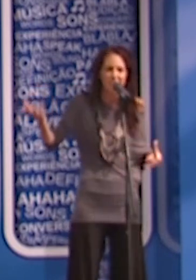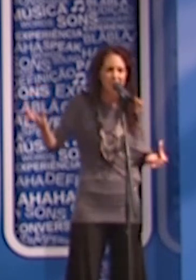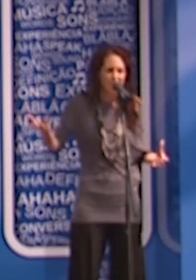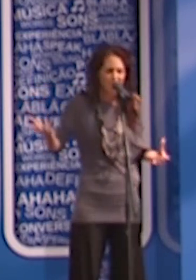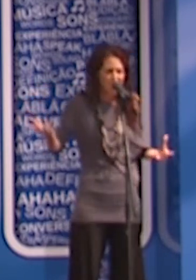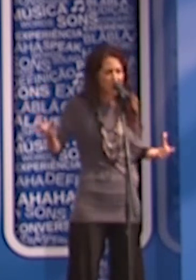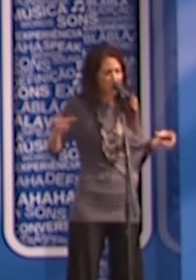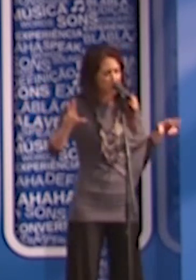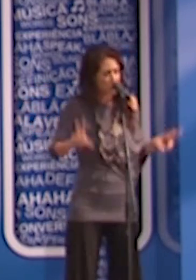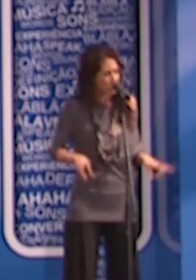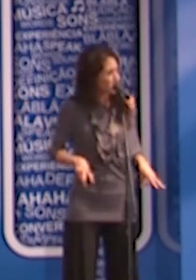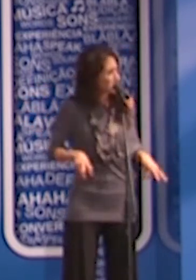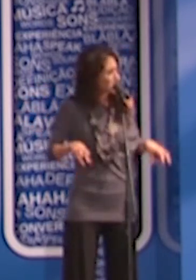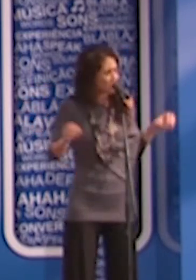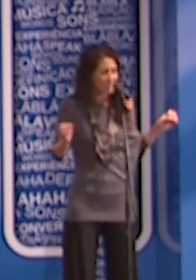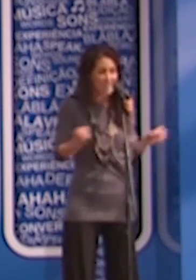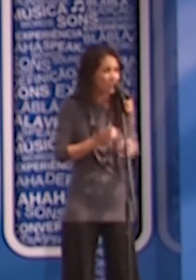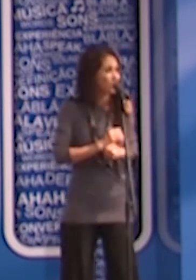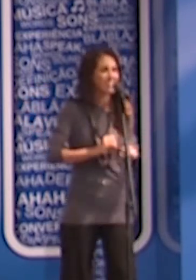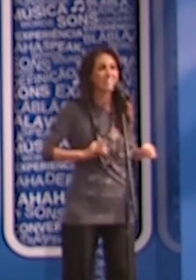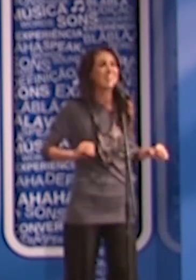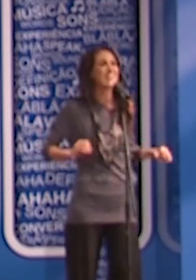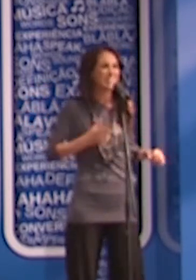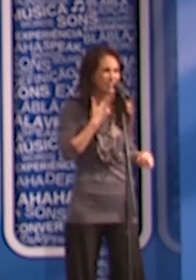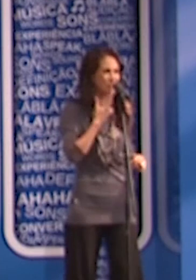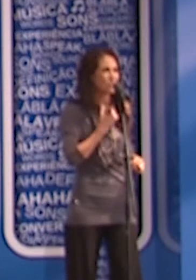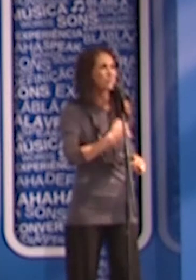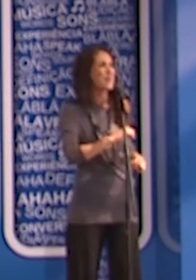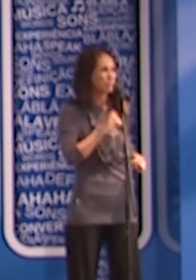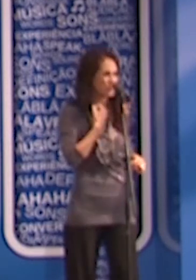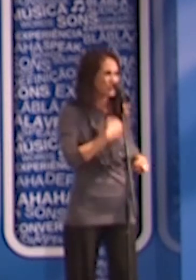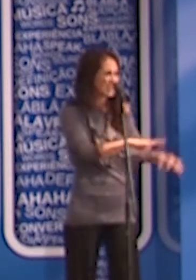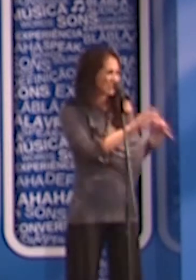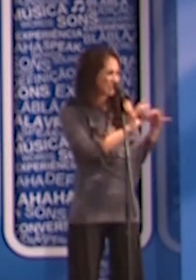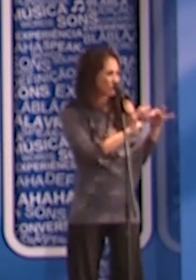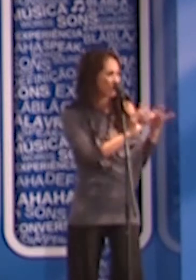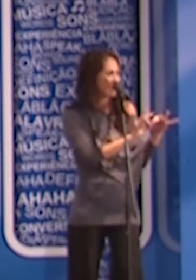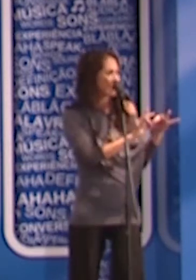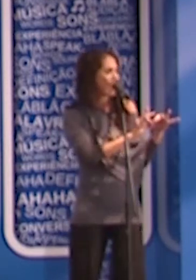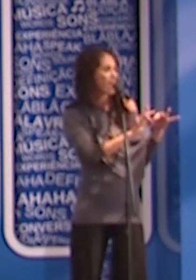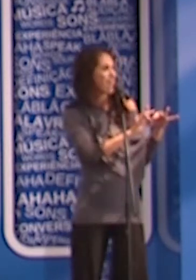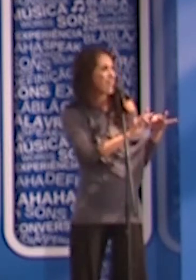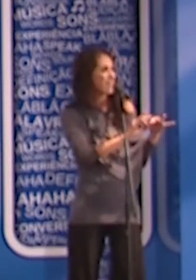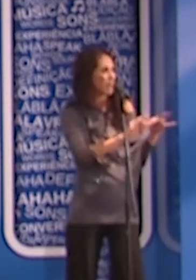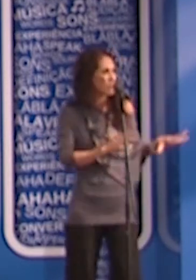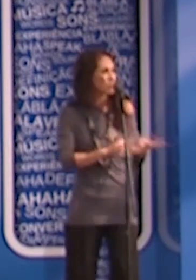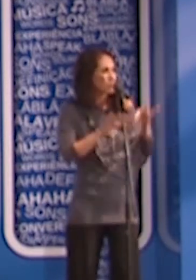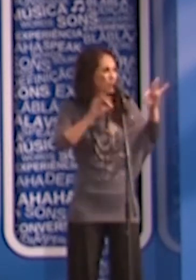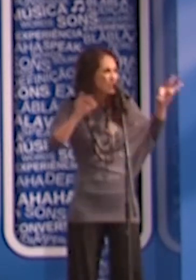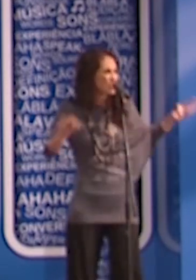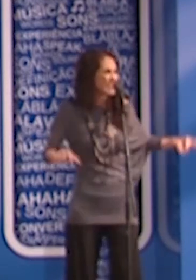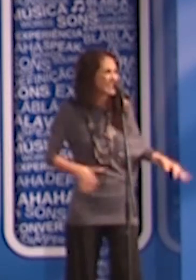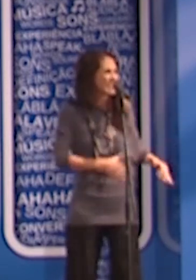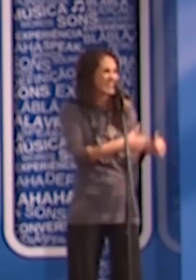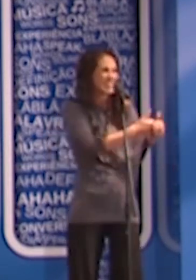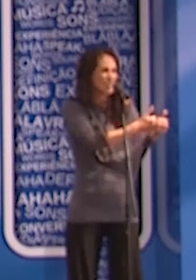construir. E nunca ninguém nos vai poder separar,